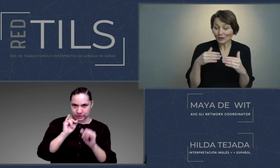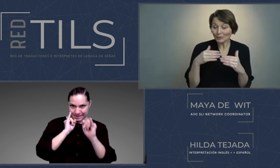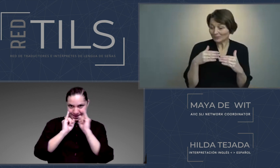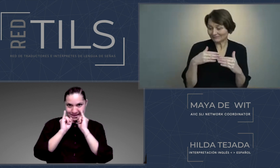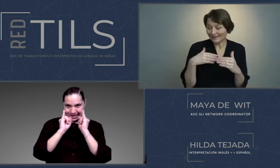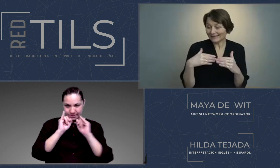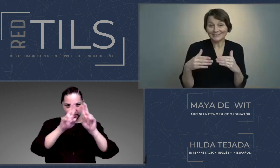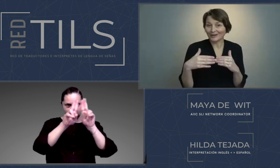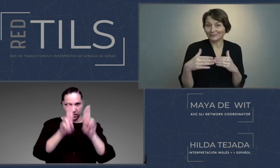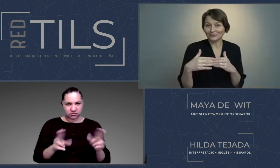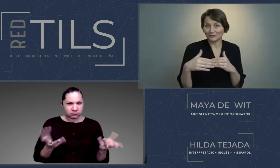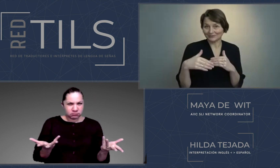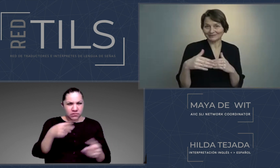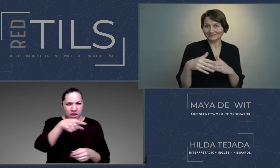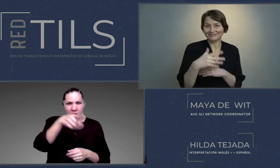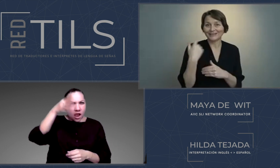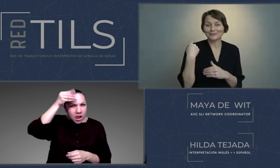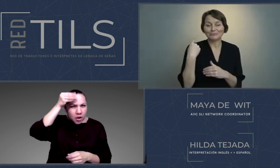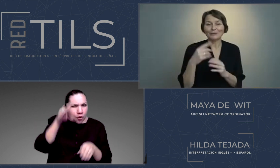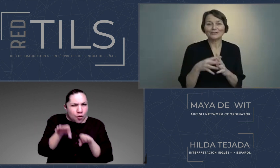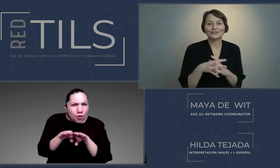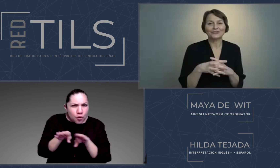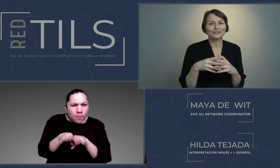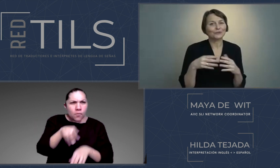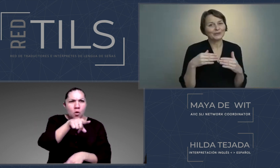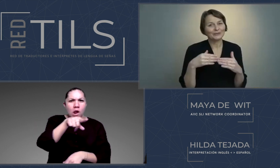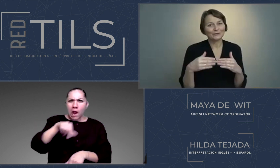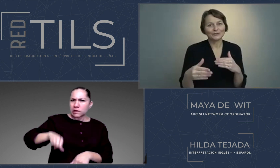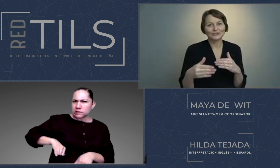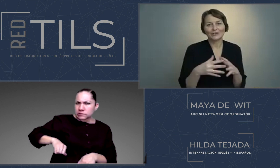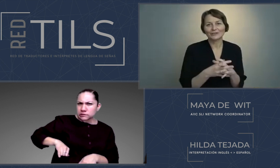que se comunican en señas internacionales? Esto es